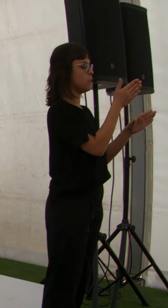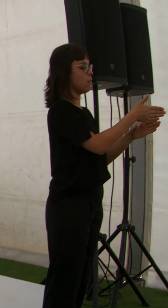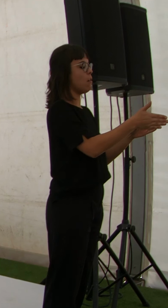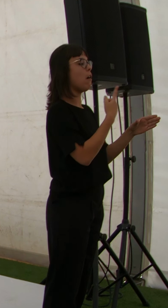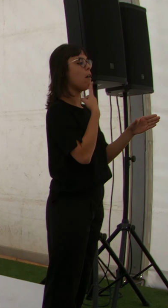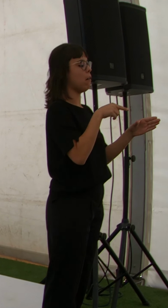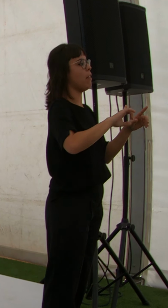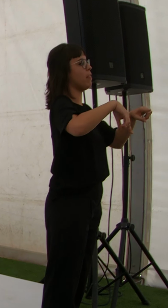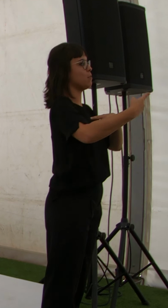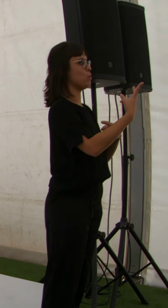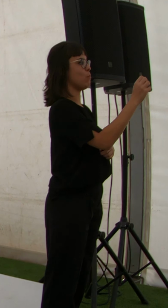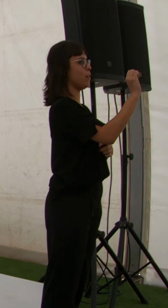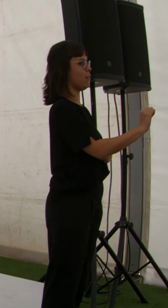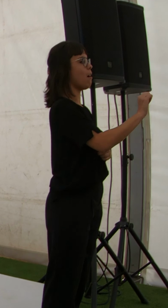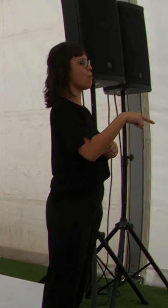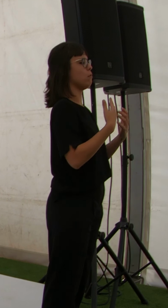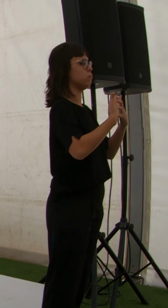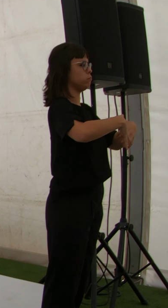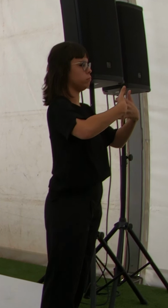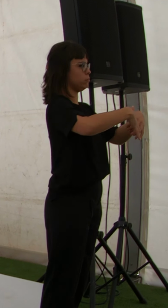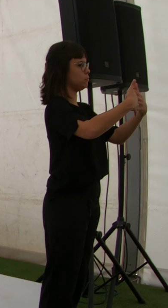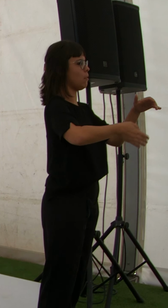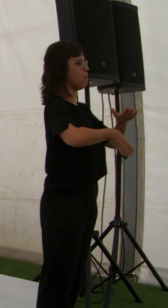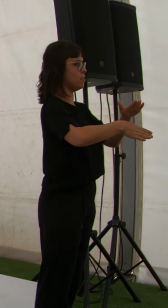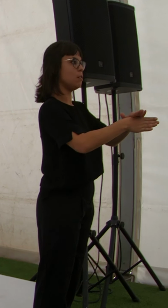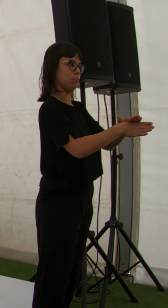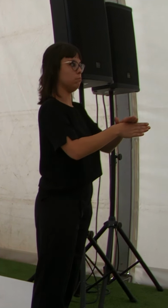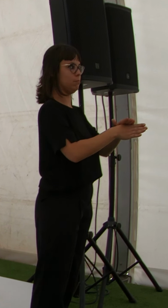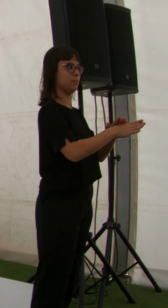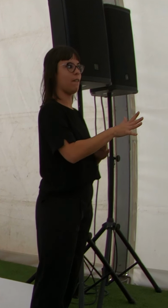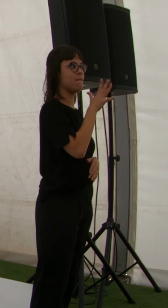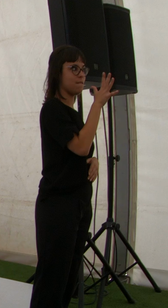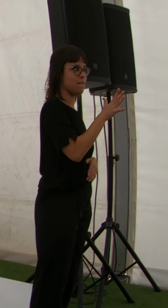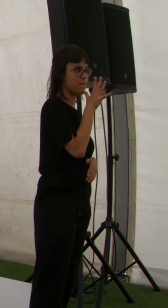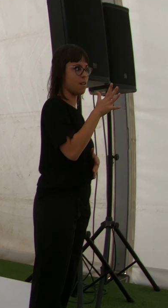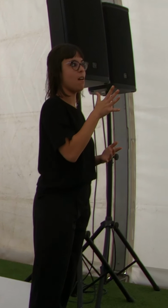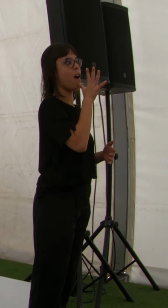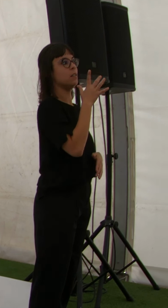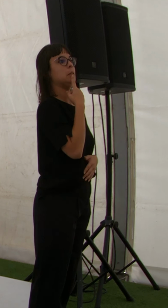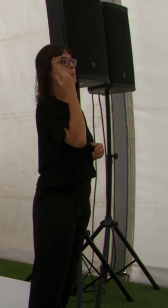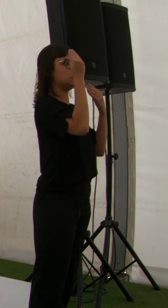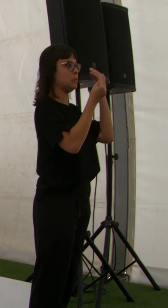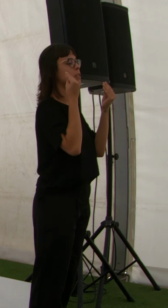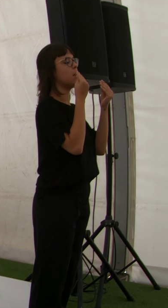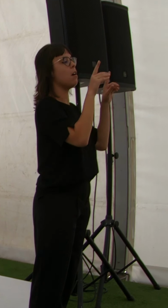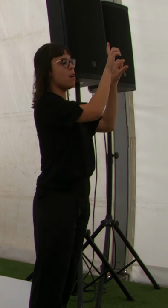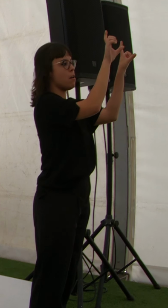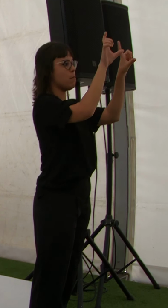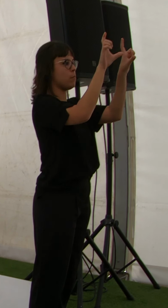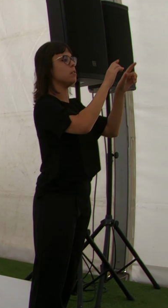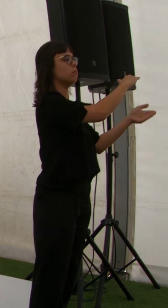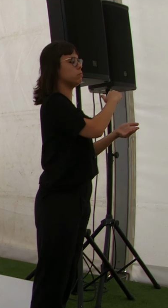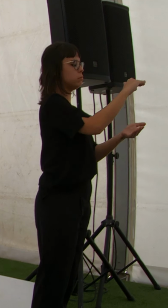años, ya sonaba suficientemente de ciencia ficción como para decir, pues estoy trabajando con distintos proveedores, distintas geometrías,